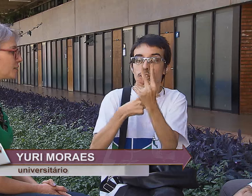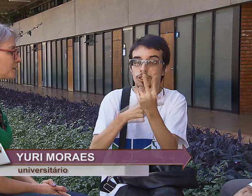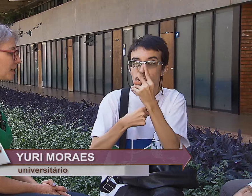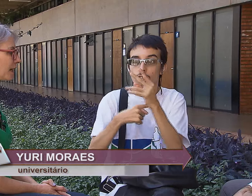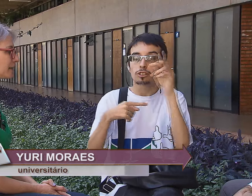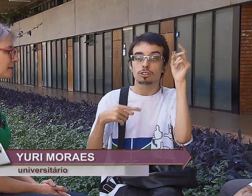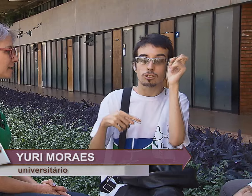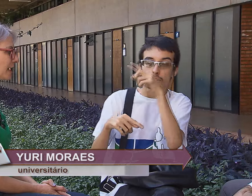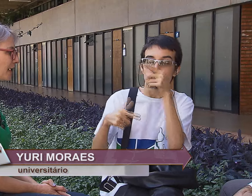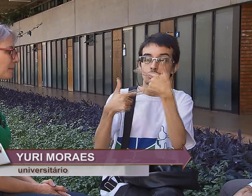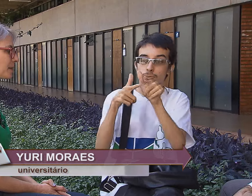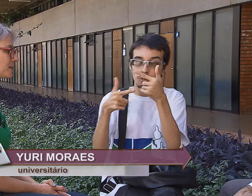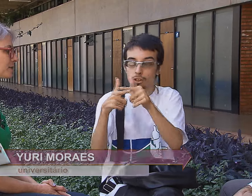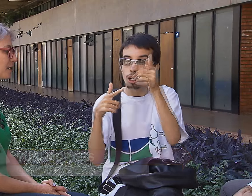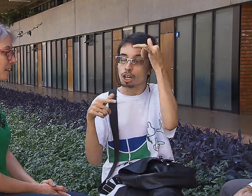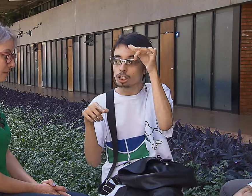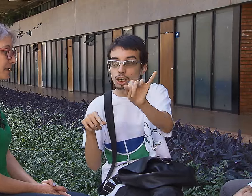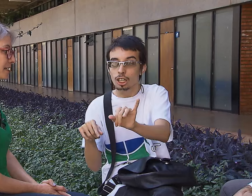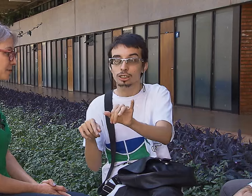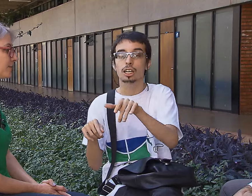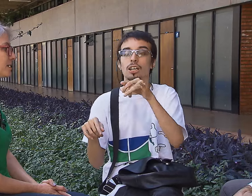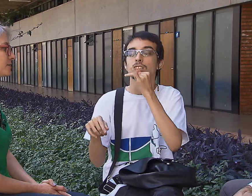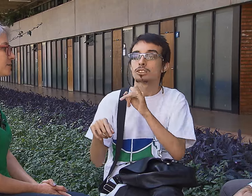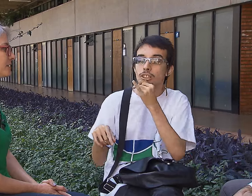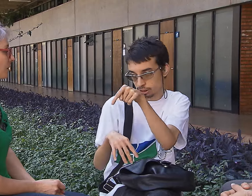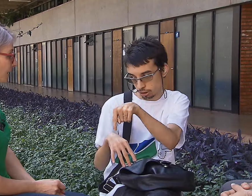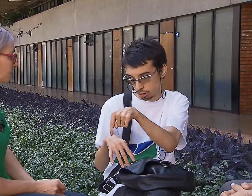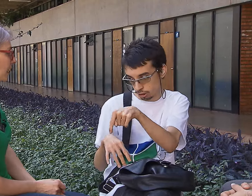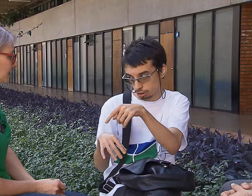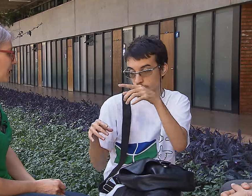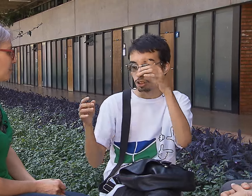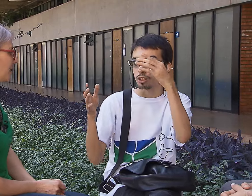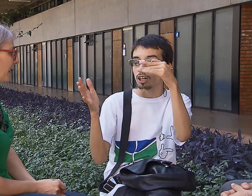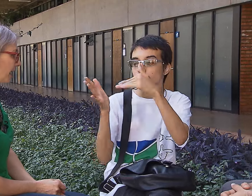gente, né, tem intérprete, mas é difícil. Quando ele terminar,